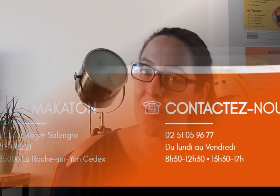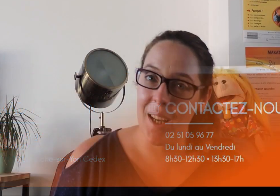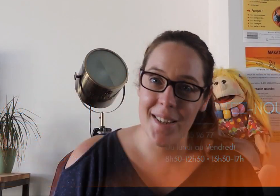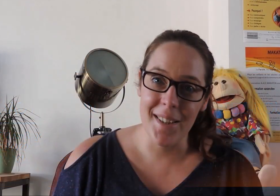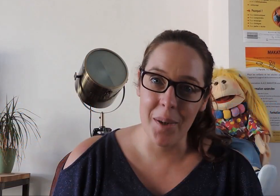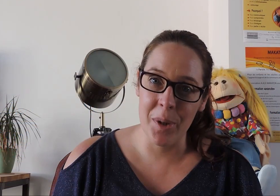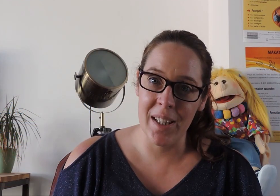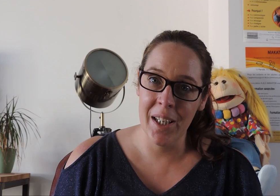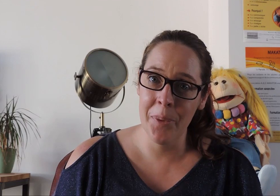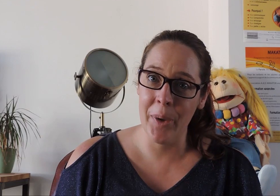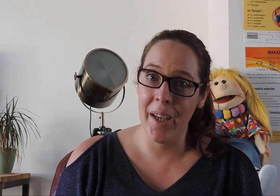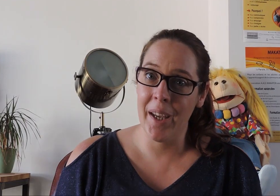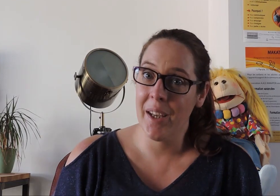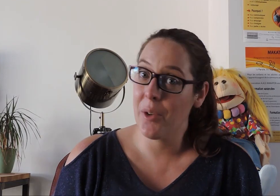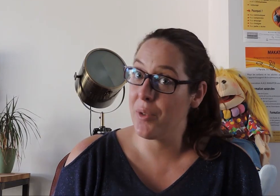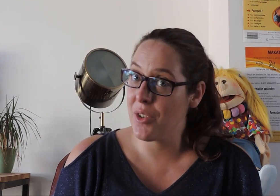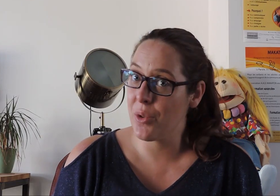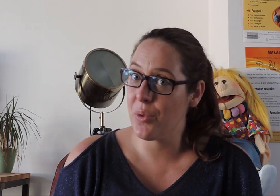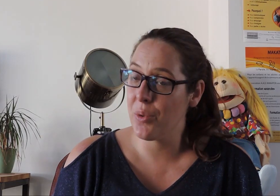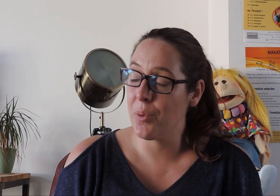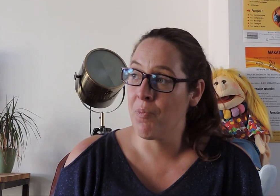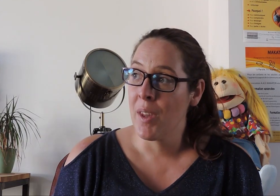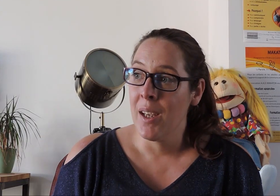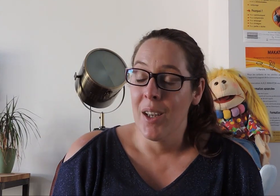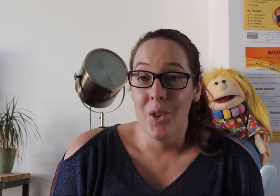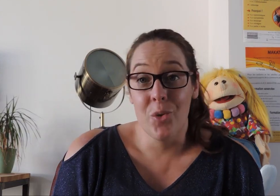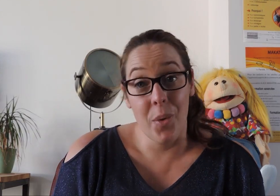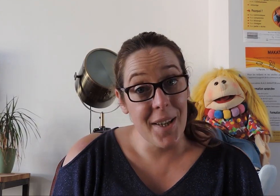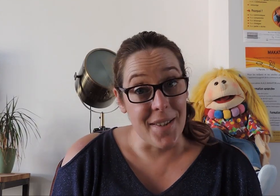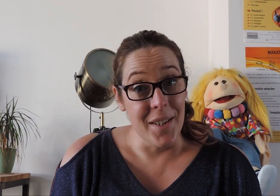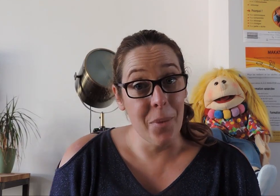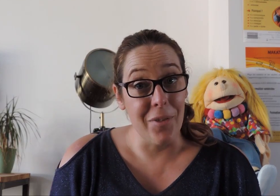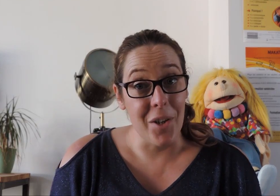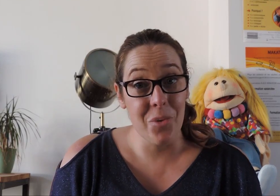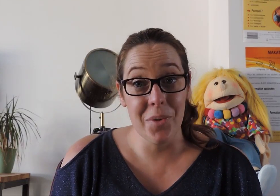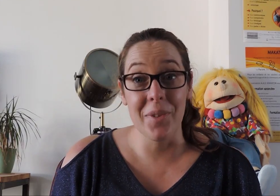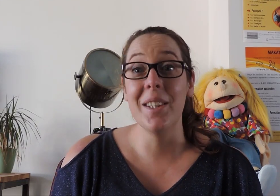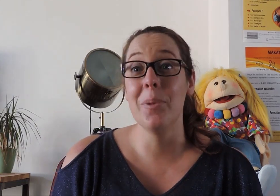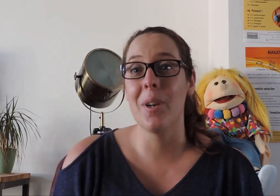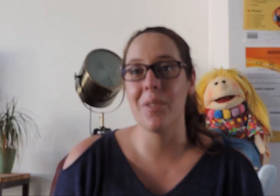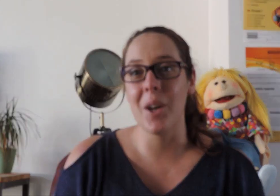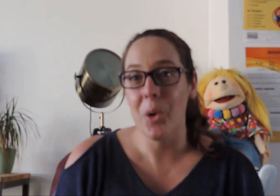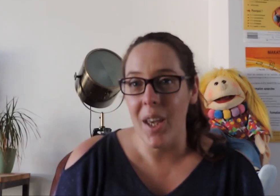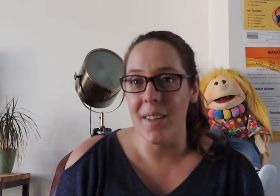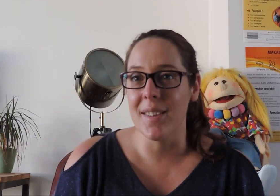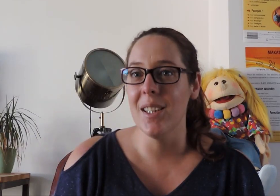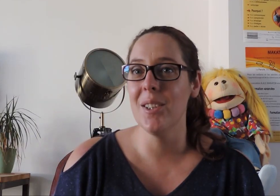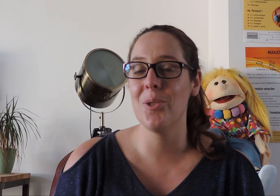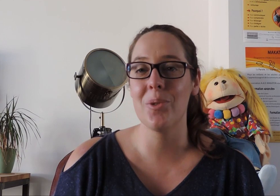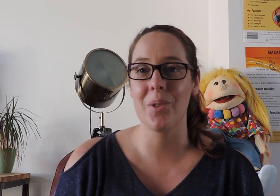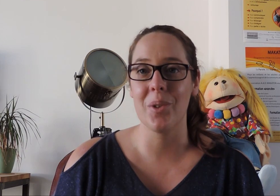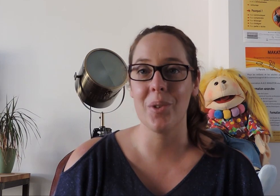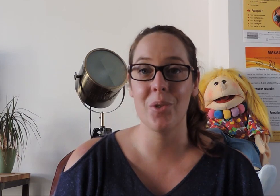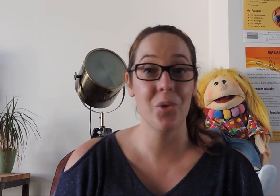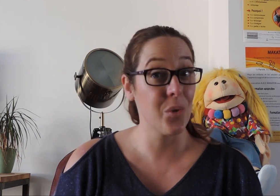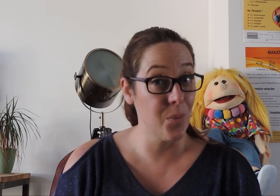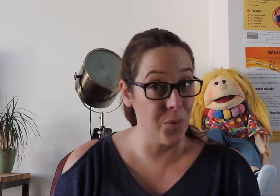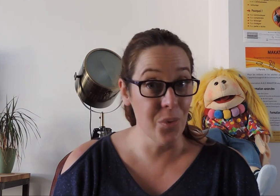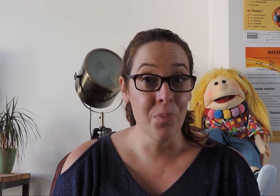voilà c'est terminé mais écoutez je je vous remercie de m'avoir suivi de m'avoir regardé jusqu' euh jusqu'au bout